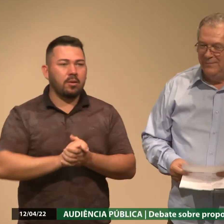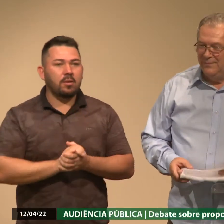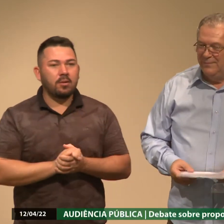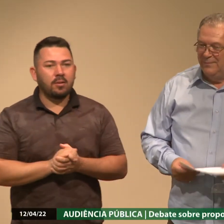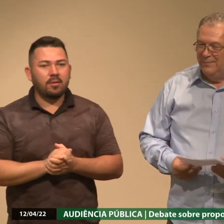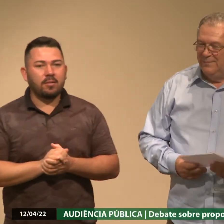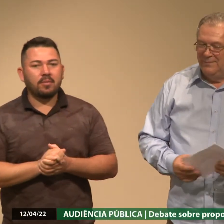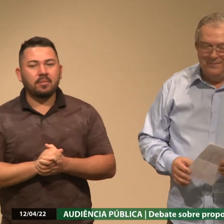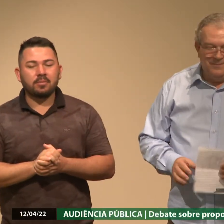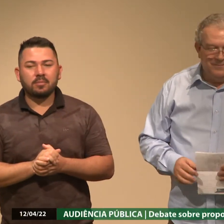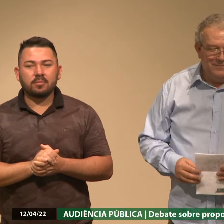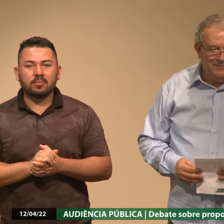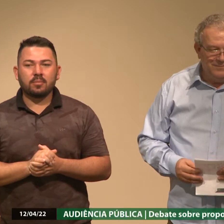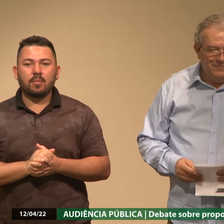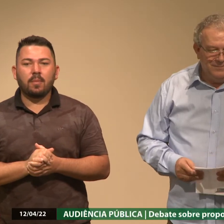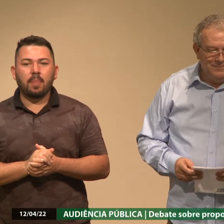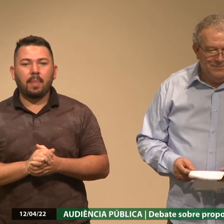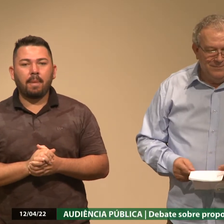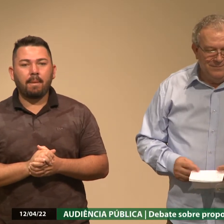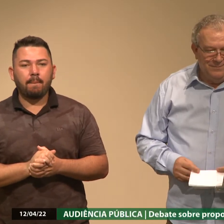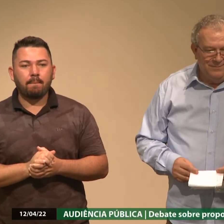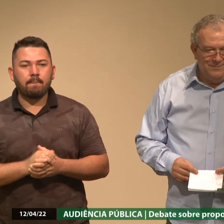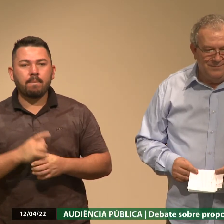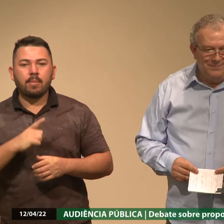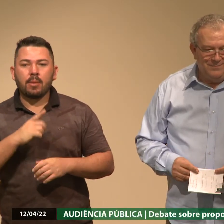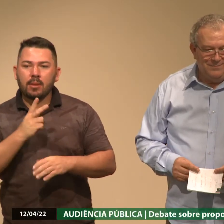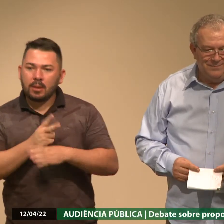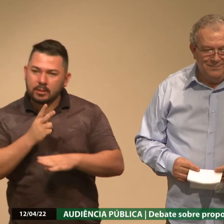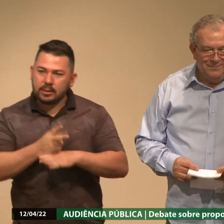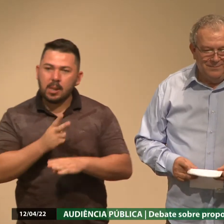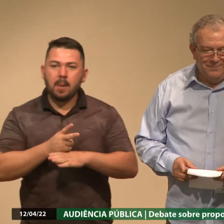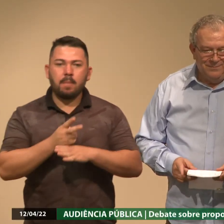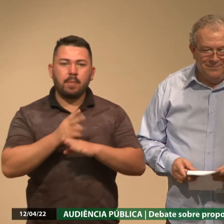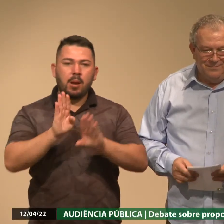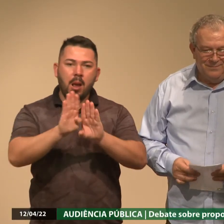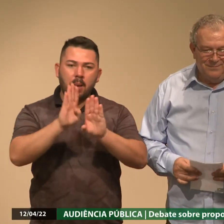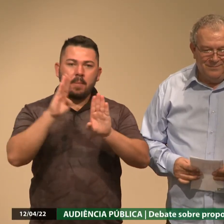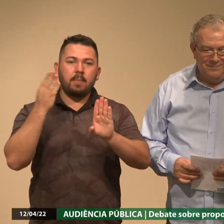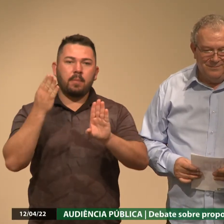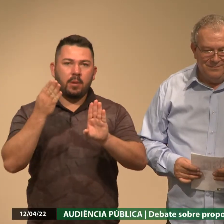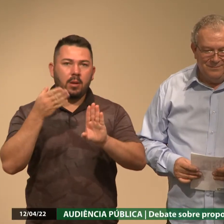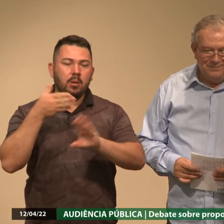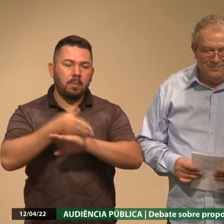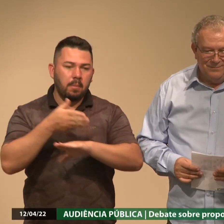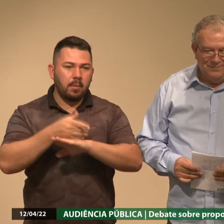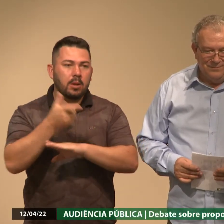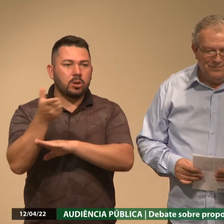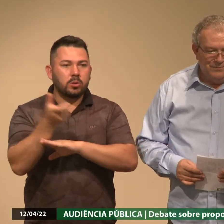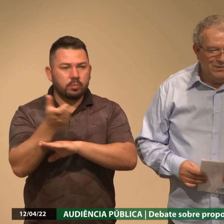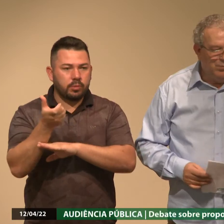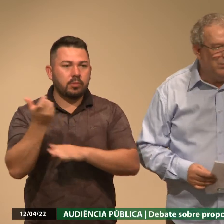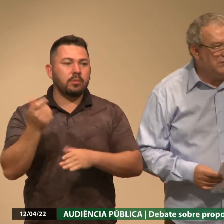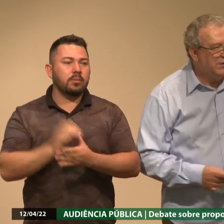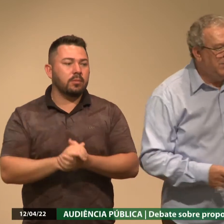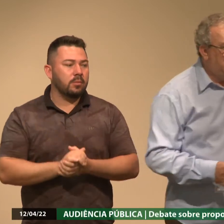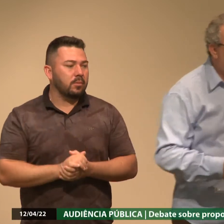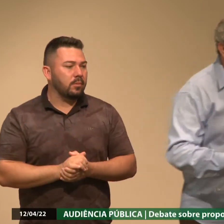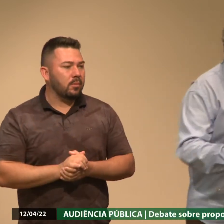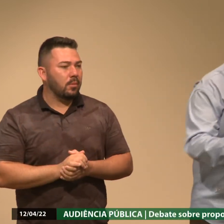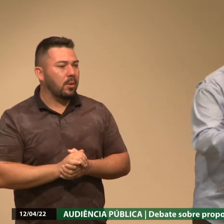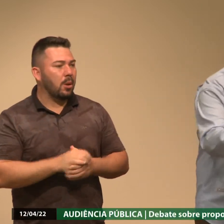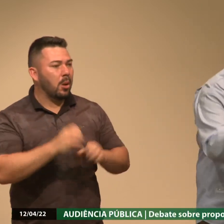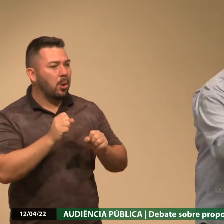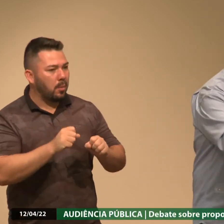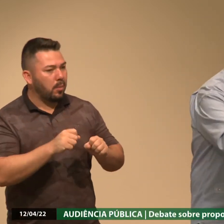conta psicologia aqui né Vai estar sempre aberta para o público ali que é praticante do tio tá bom pode